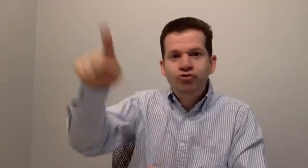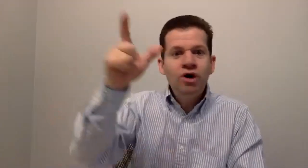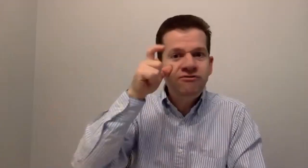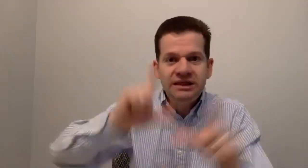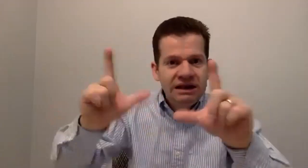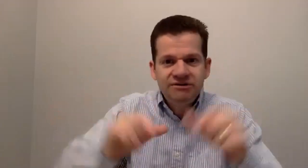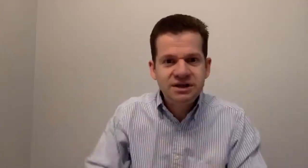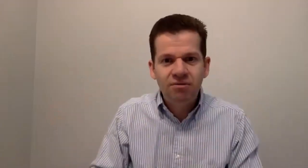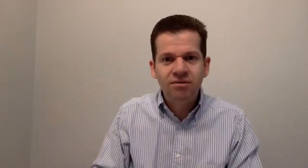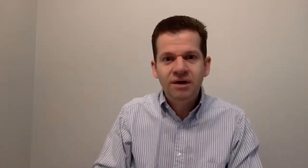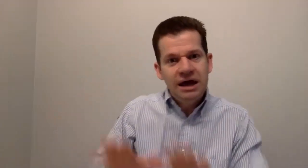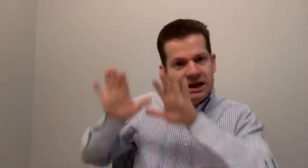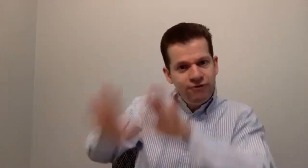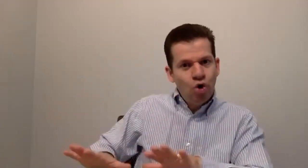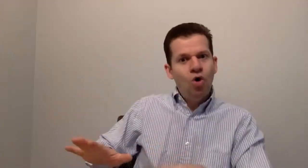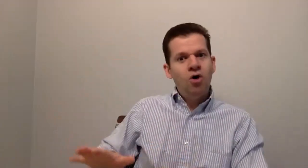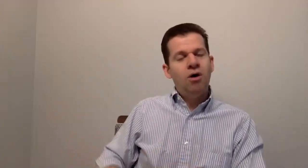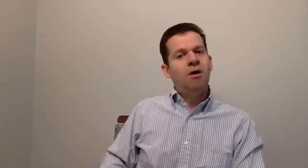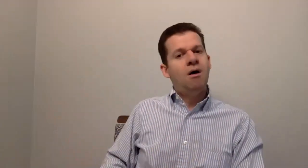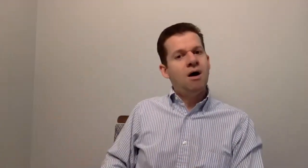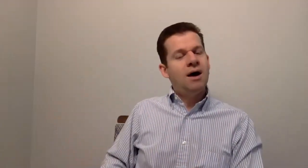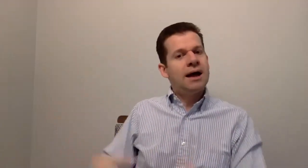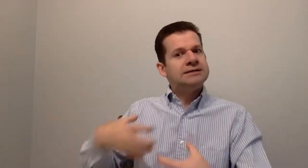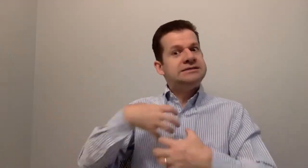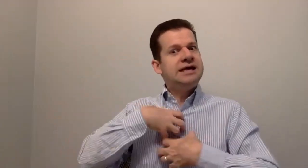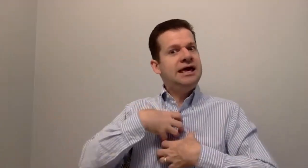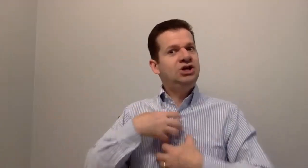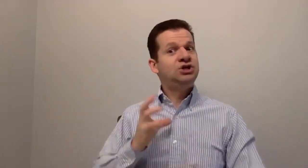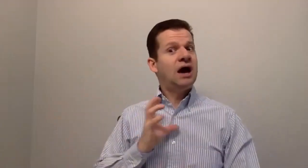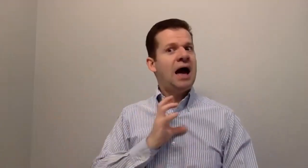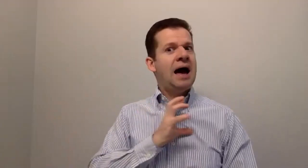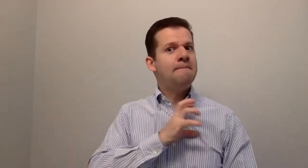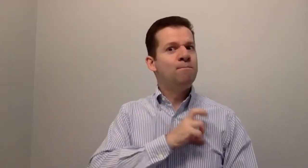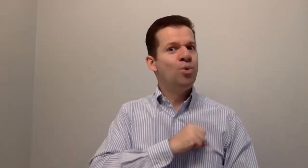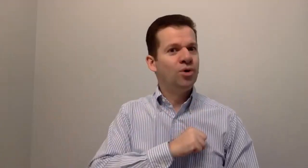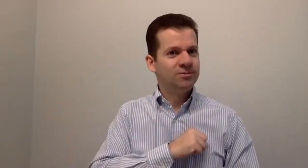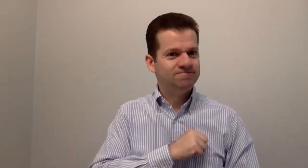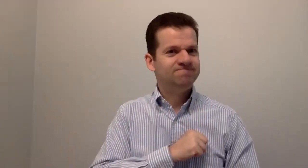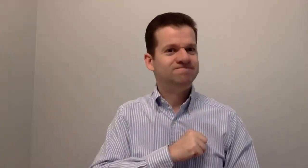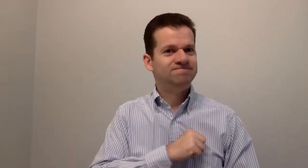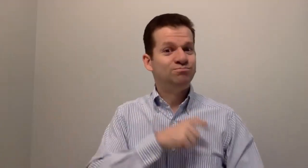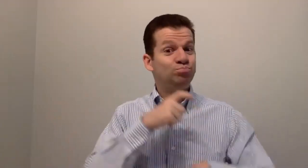foi ver televisão, ficou. Ela sente amor,